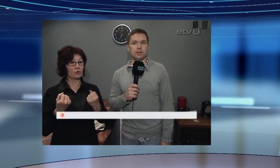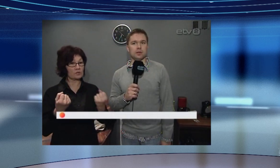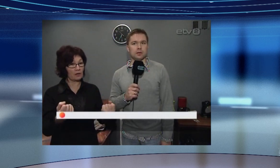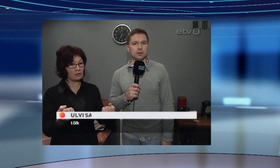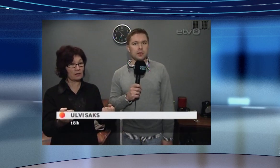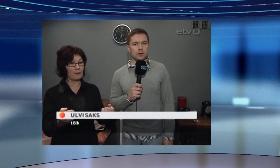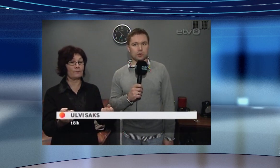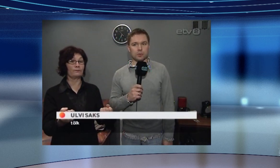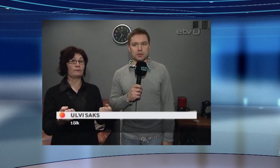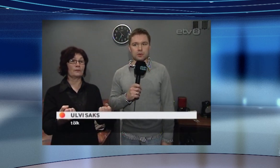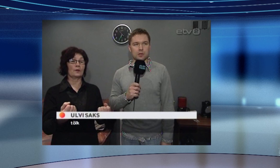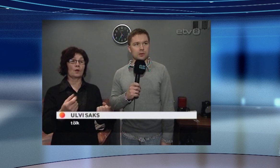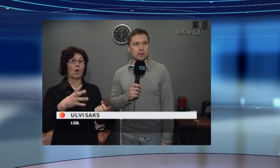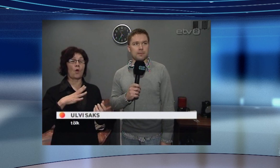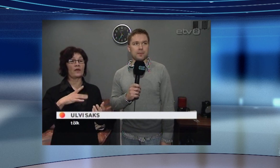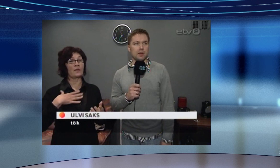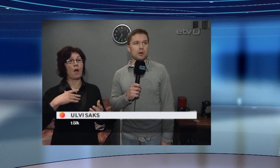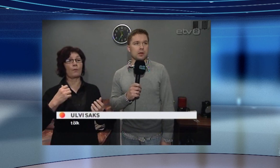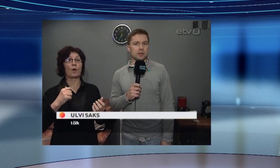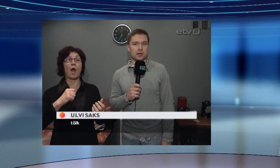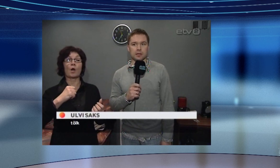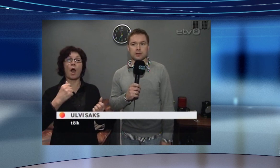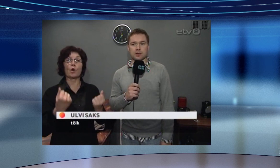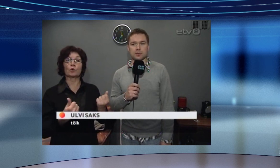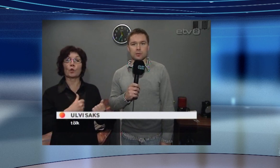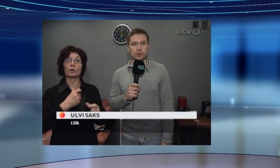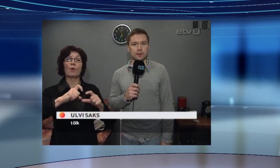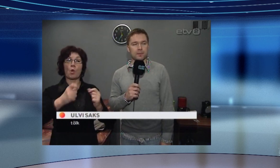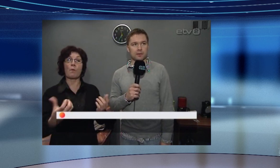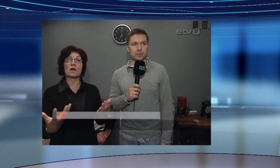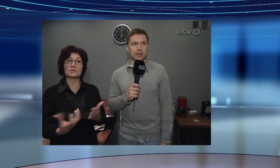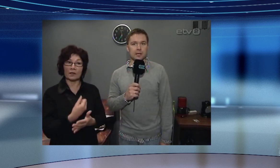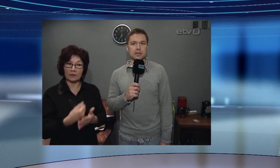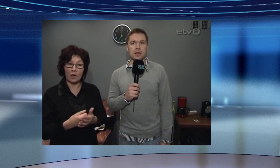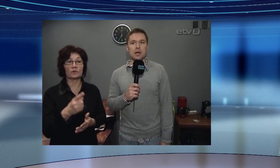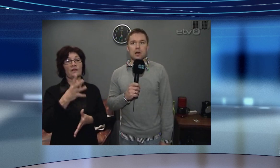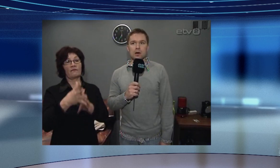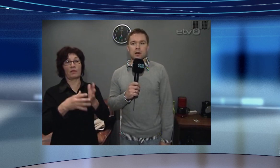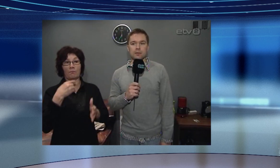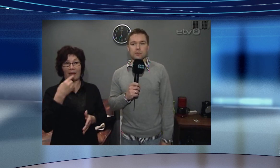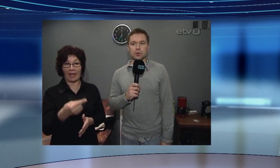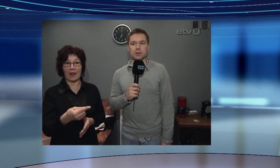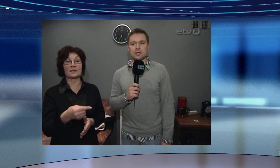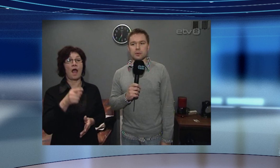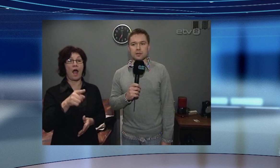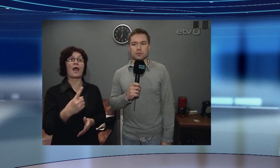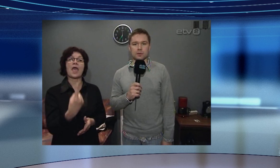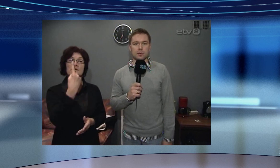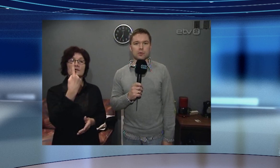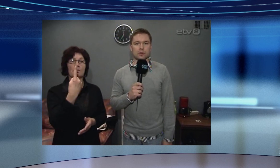või juhtimisõigust taotleda, temagagi räägitakse täpselt moodi viipekeeles, aga muidugi esimene samm, mis peab kurt